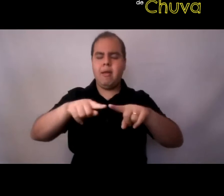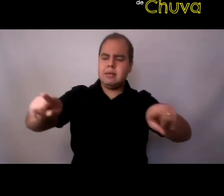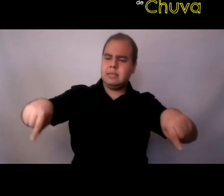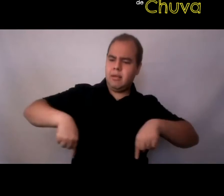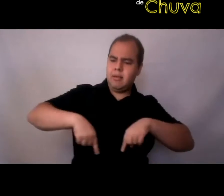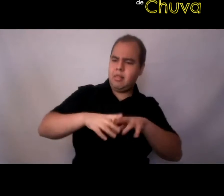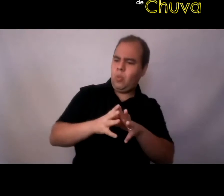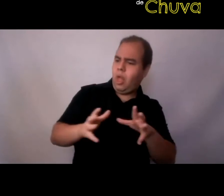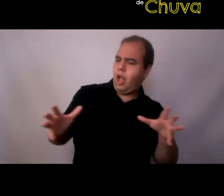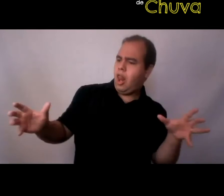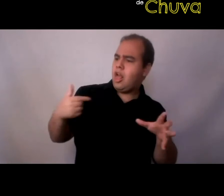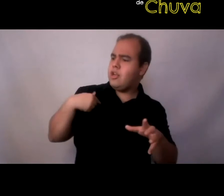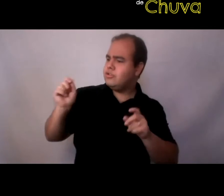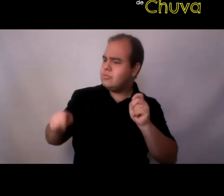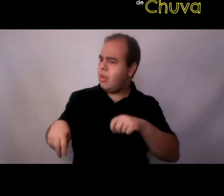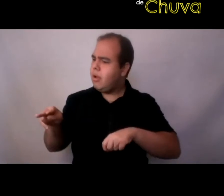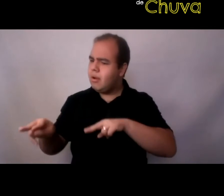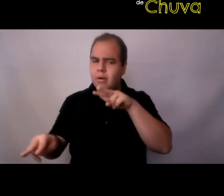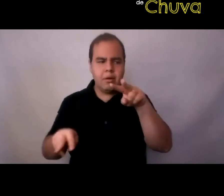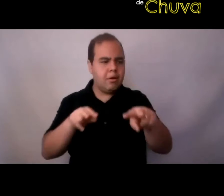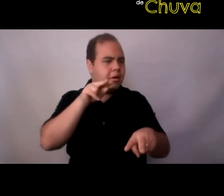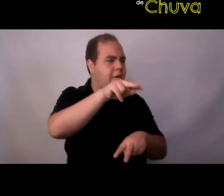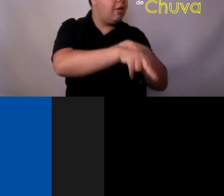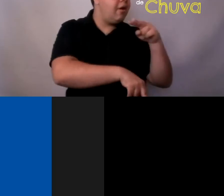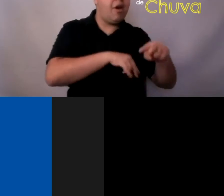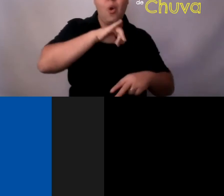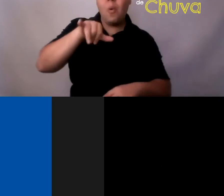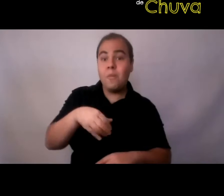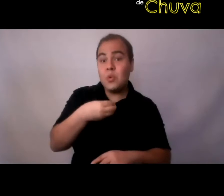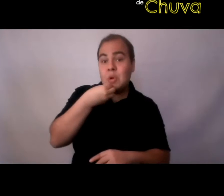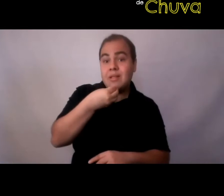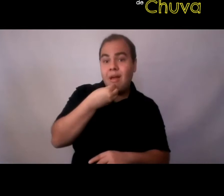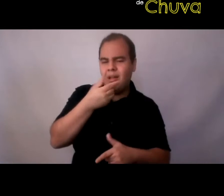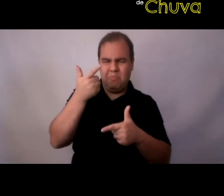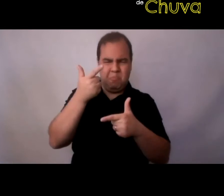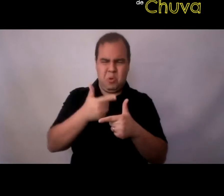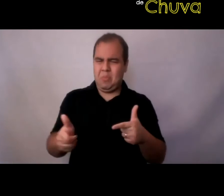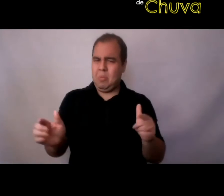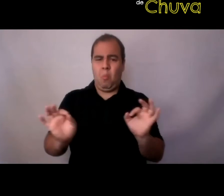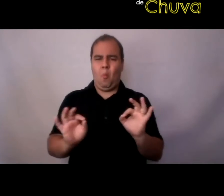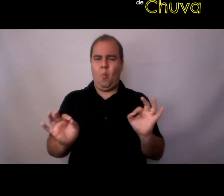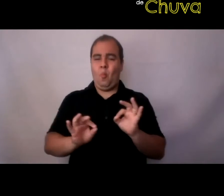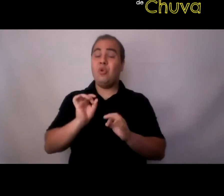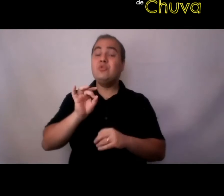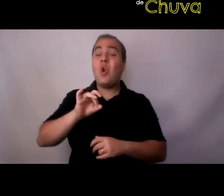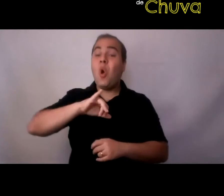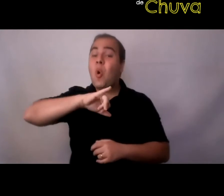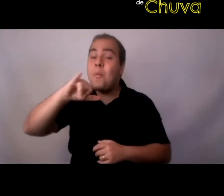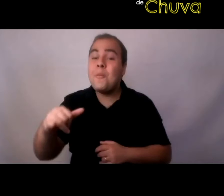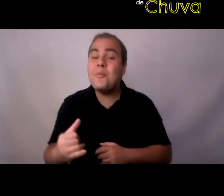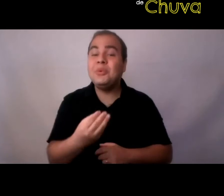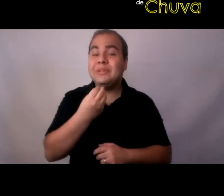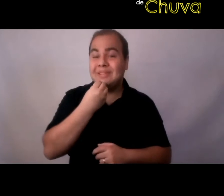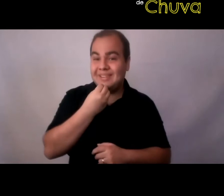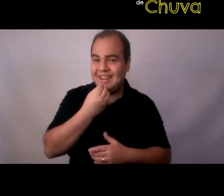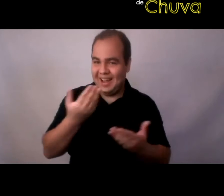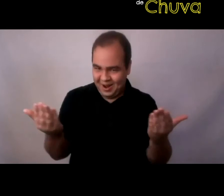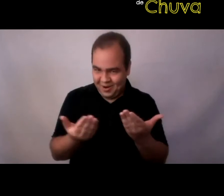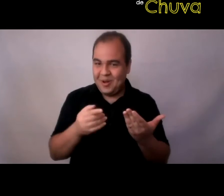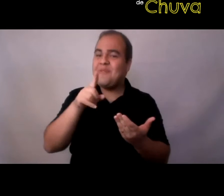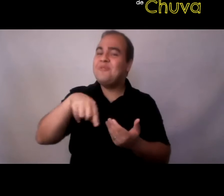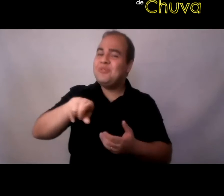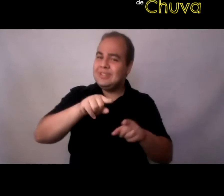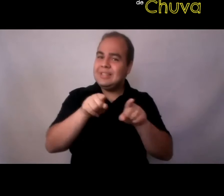gente começa a enxergar oportunidades e não problemas. Então, eu tenho certeza que muitos de vocês agora vão começar a